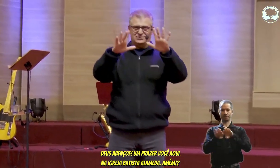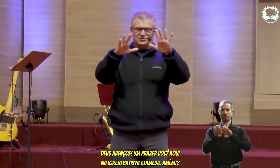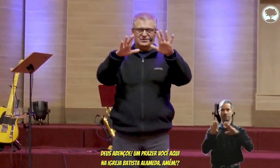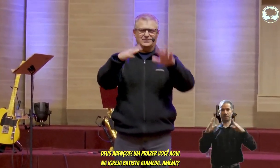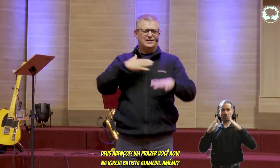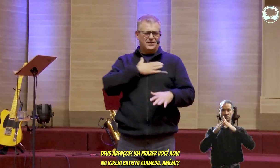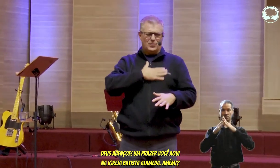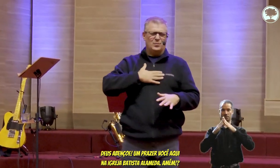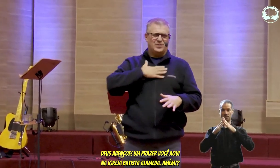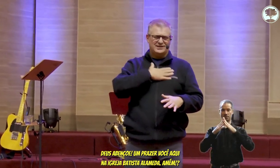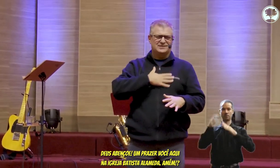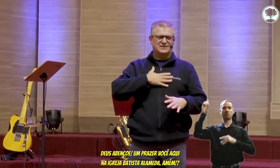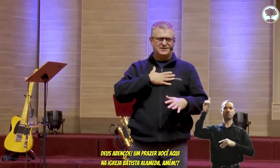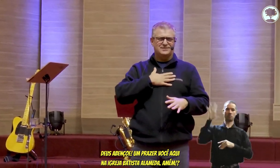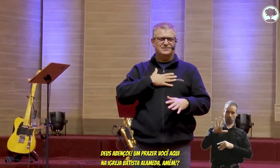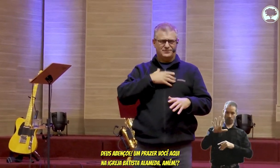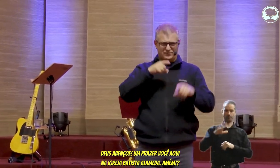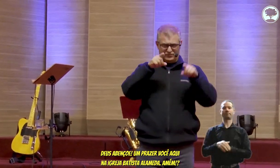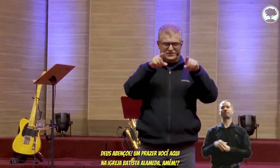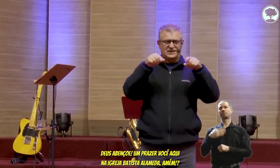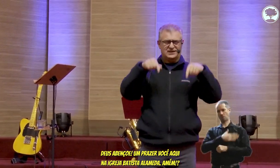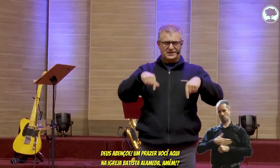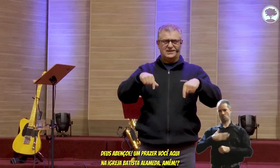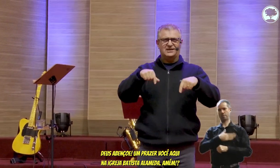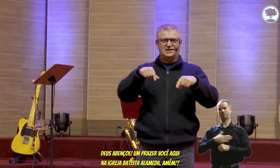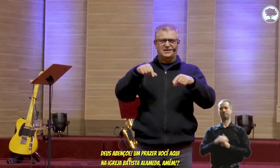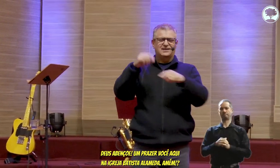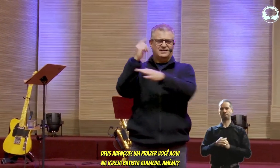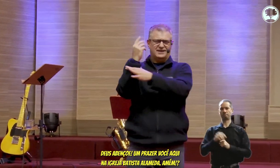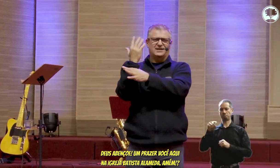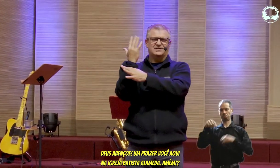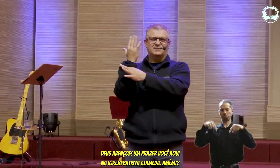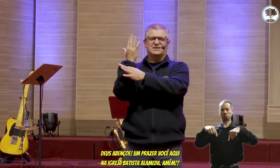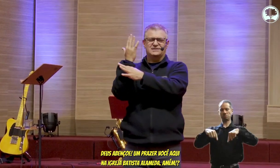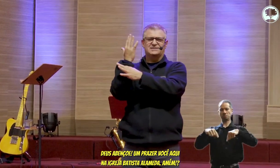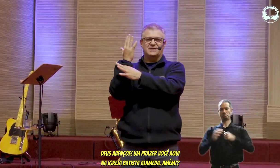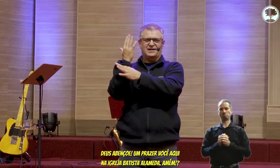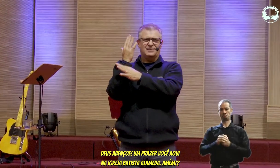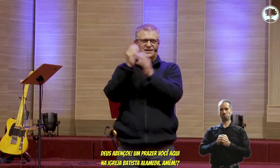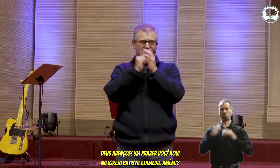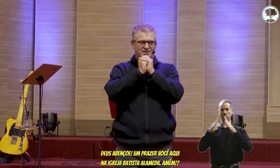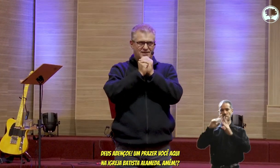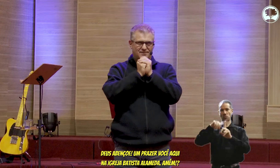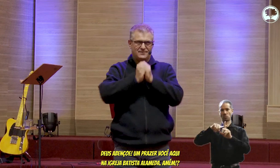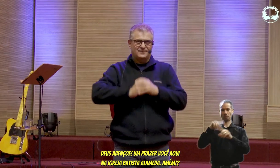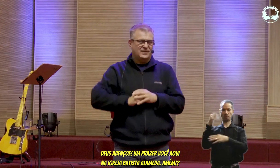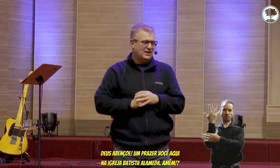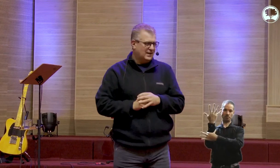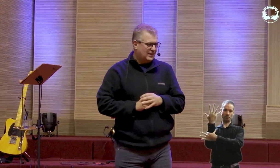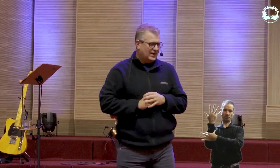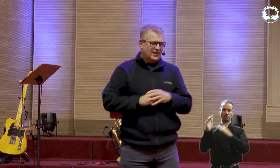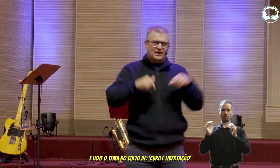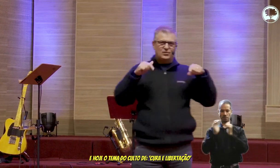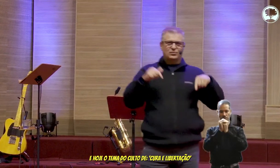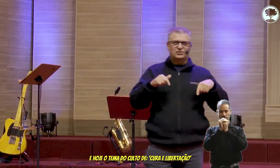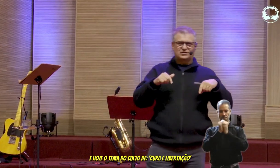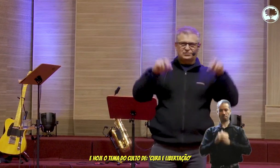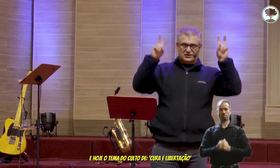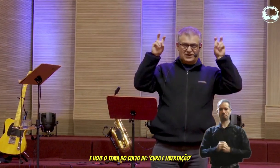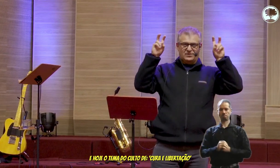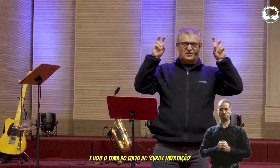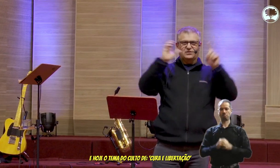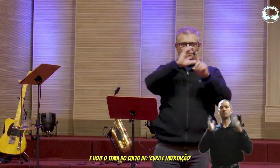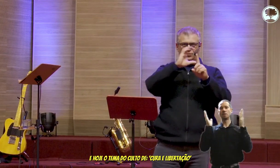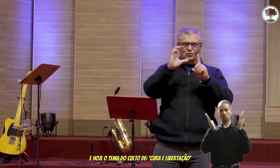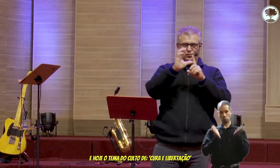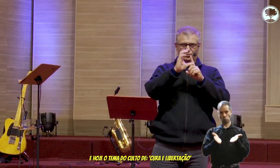Deus abençoe, um prazer você aqui na Igreja Batista Alameda, amém? E hoje